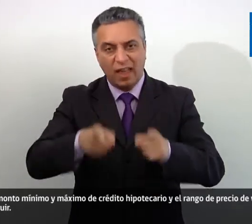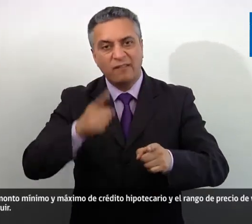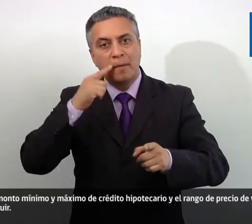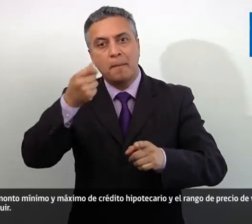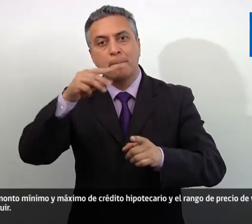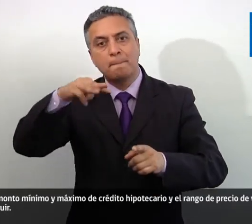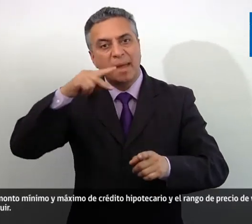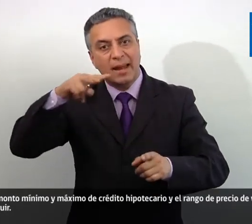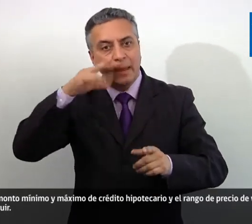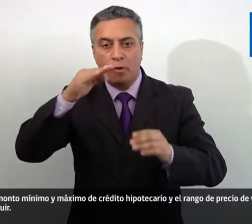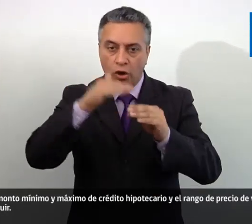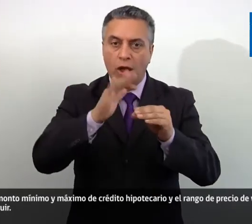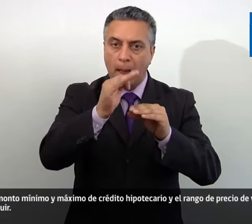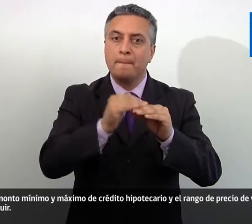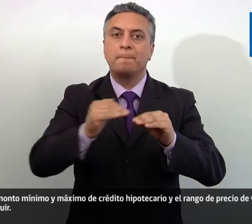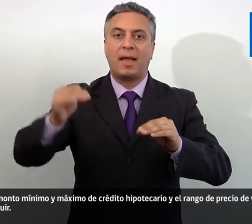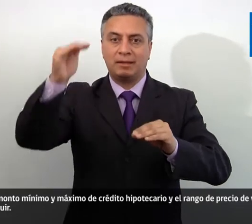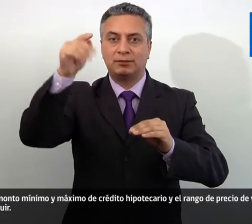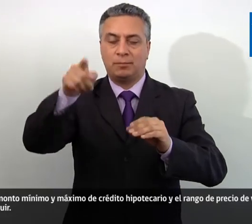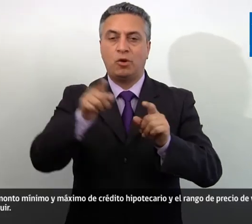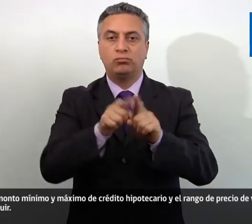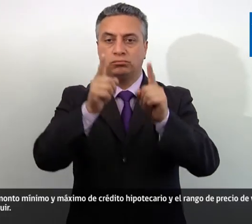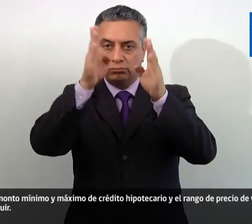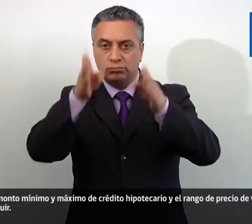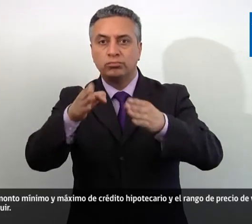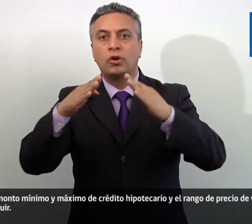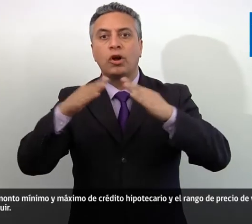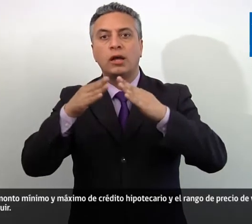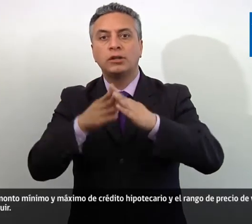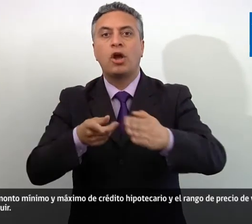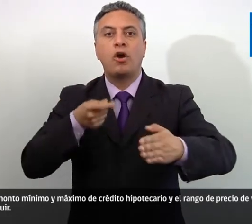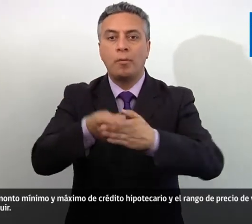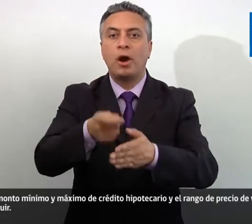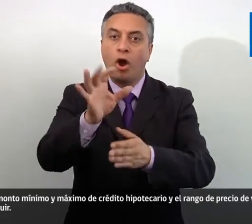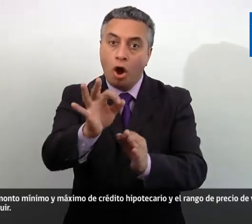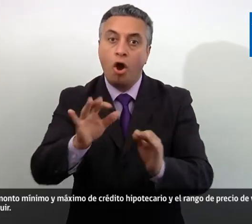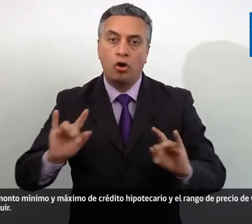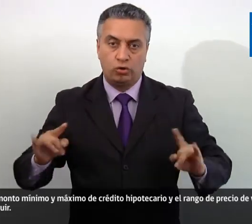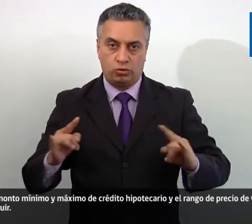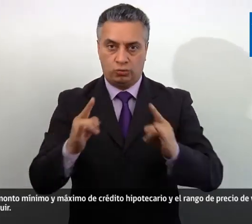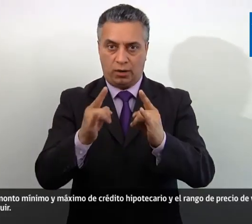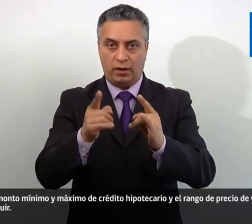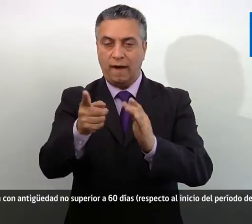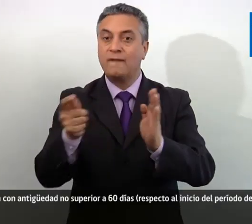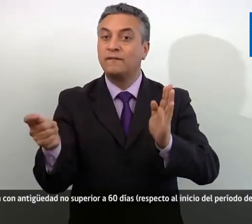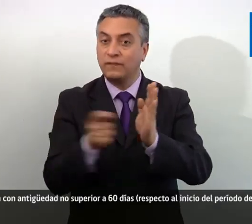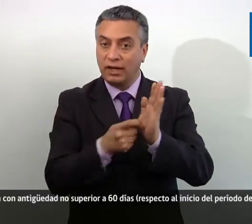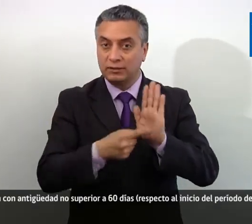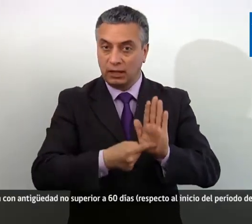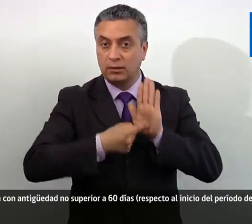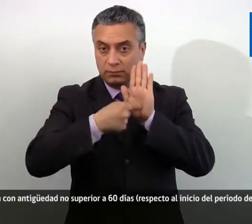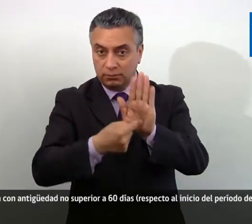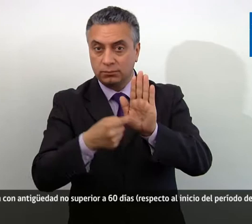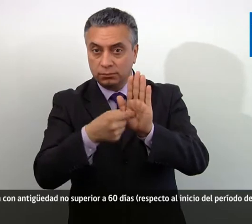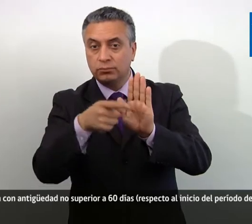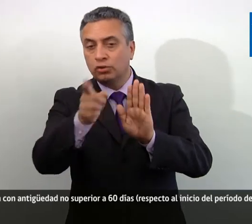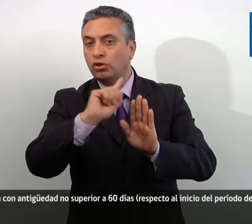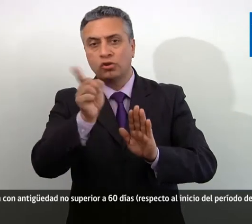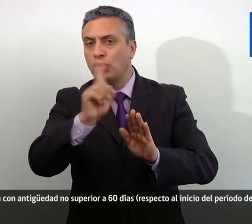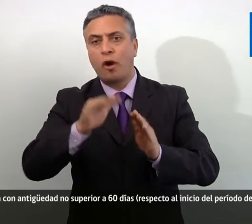mínimo y máximo de crédito hipotecario y el rango de precio de vivienda a comprar o construir. Fecha de emisión con antigüedad no superior a